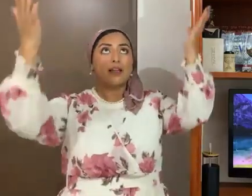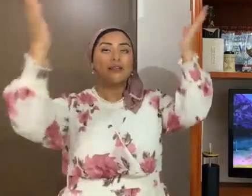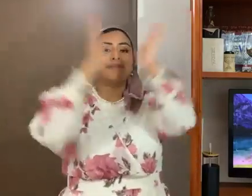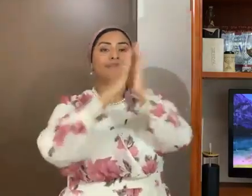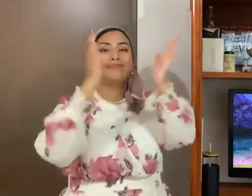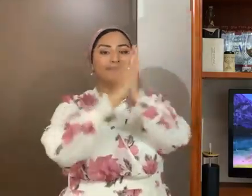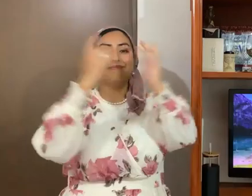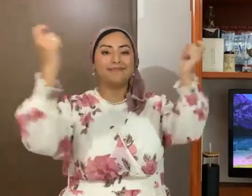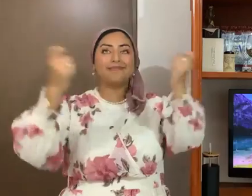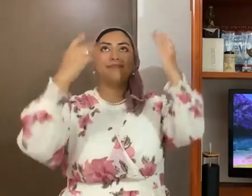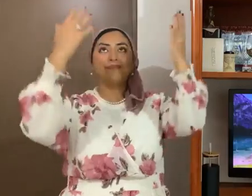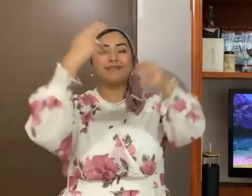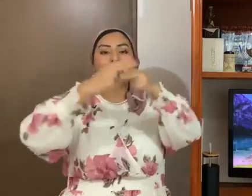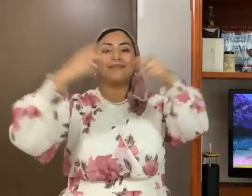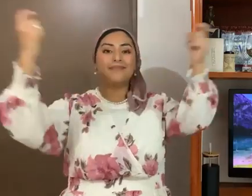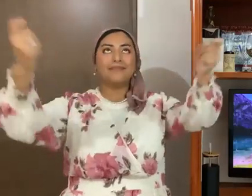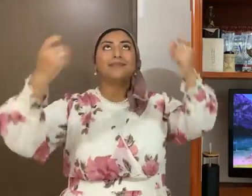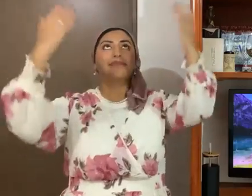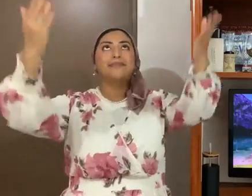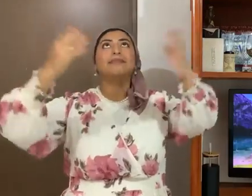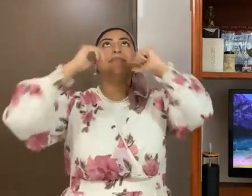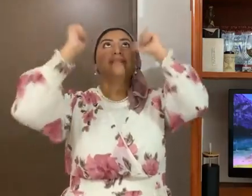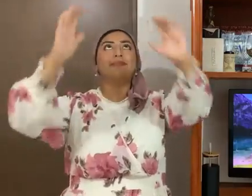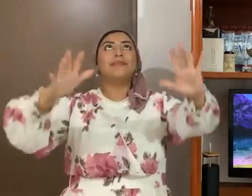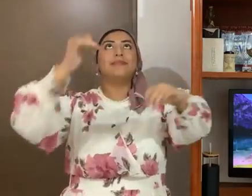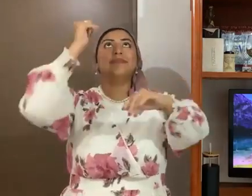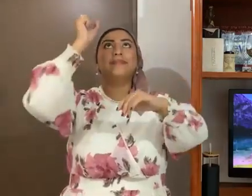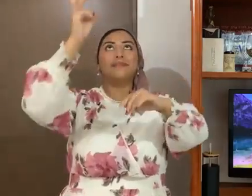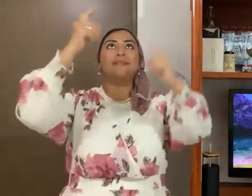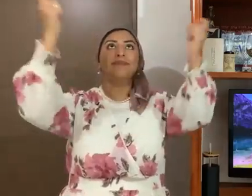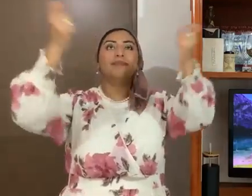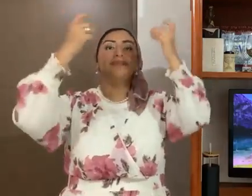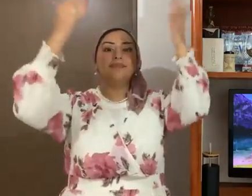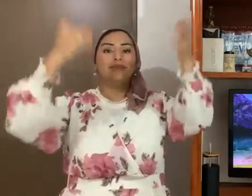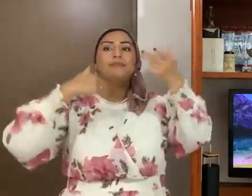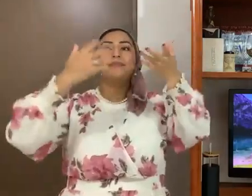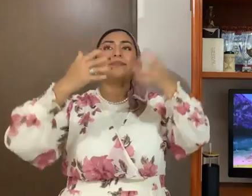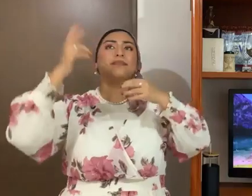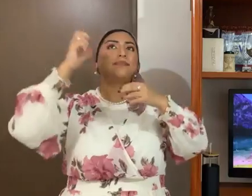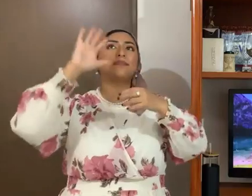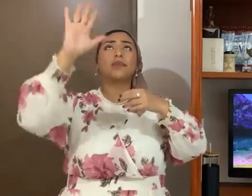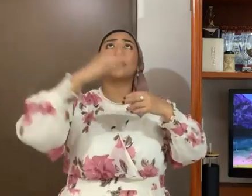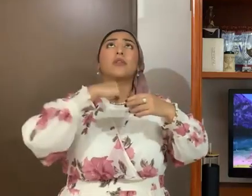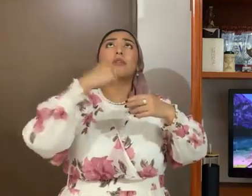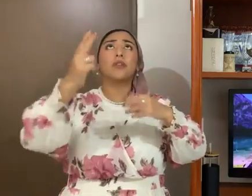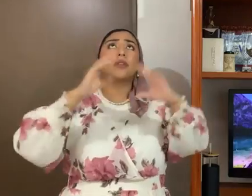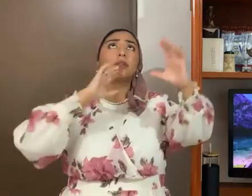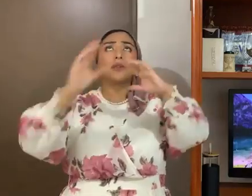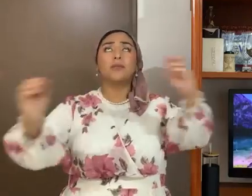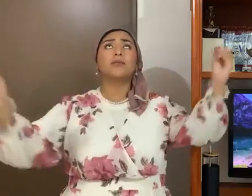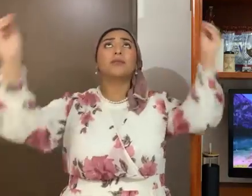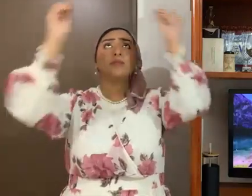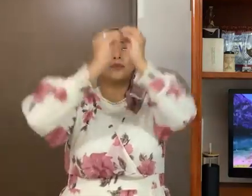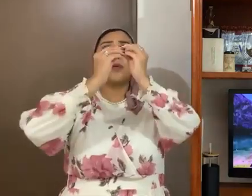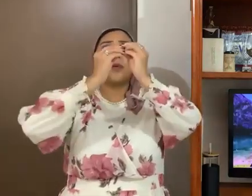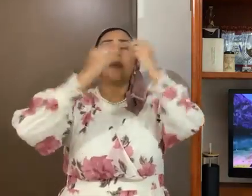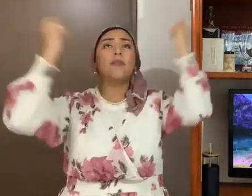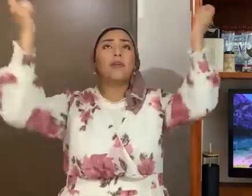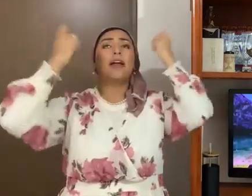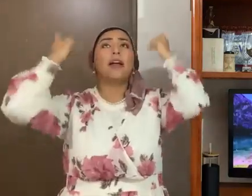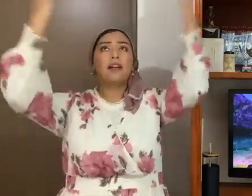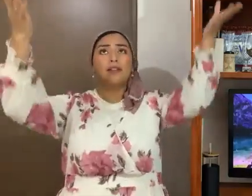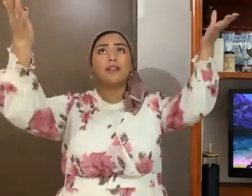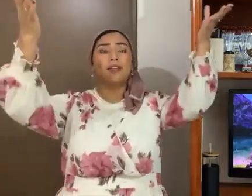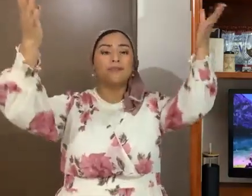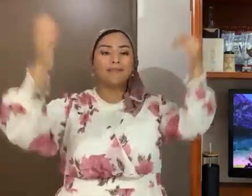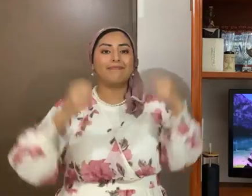lo exaltamos, bendito es Yahshua HaMashiach, aleluya, queremos escuchar tu voz, háblanos, Abba,